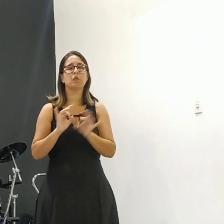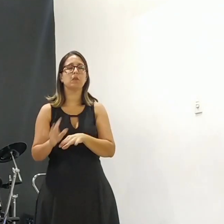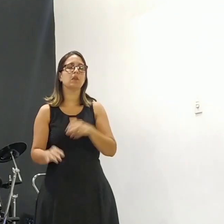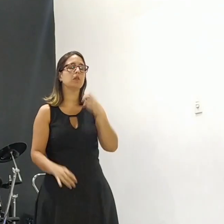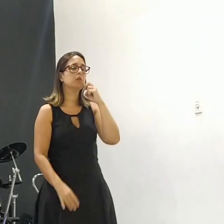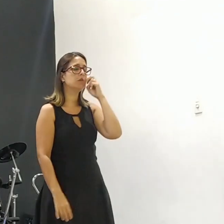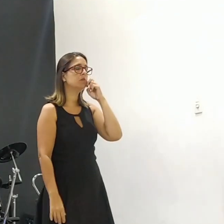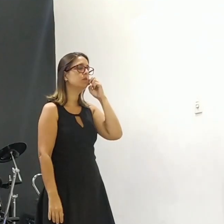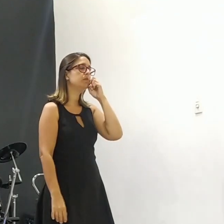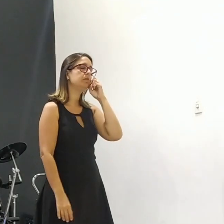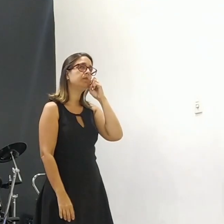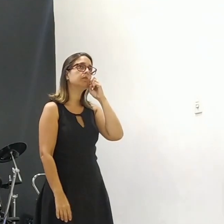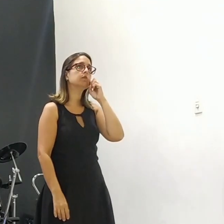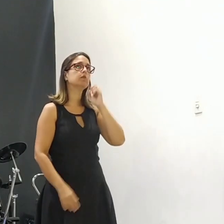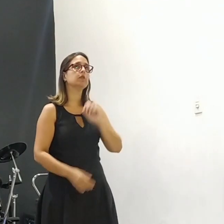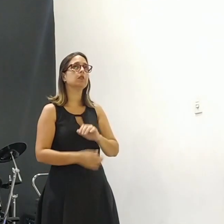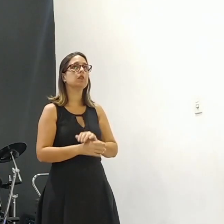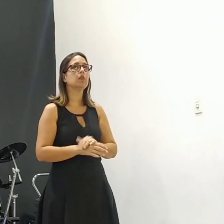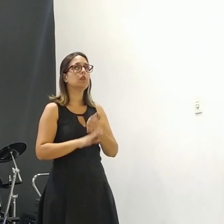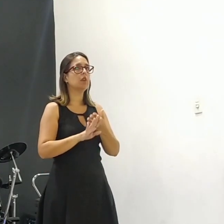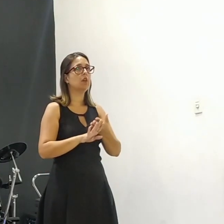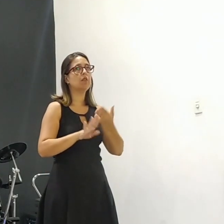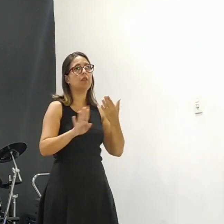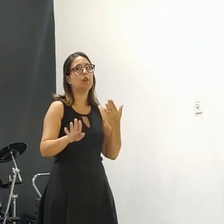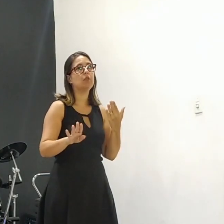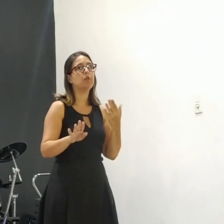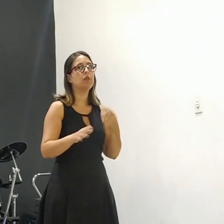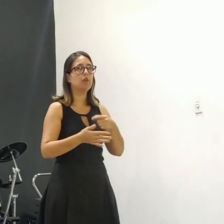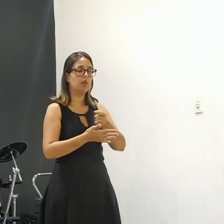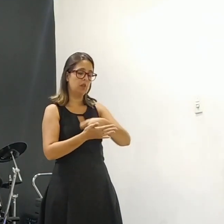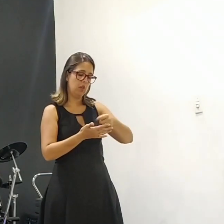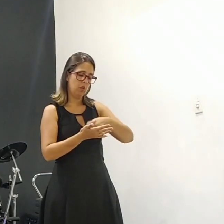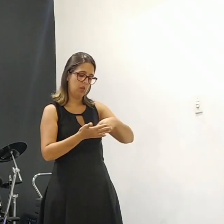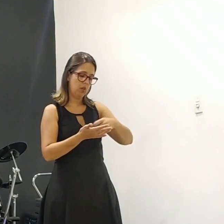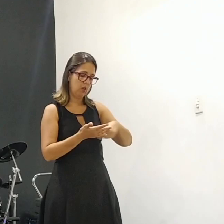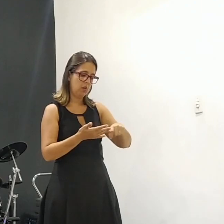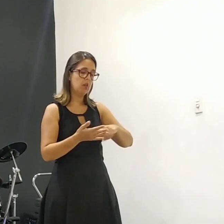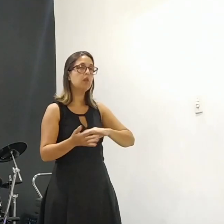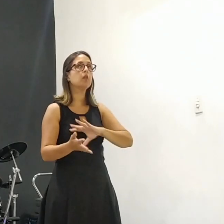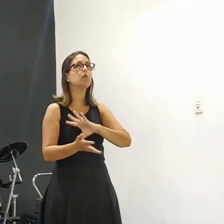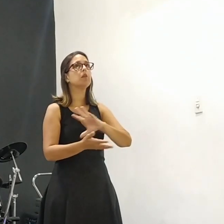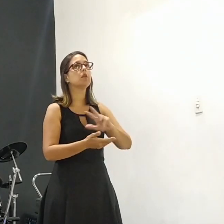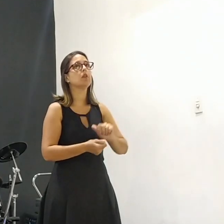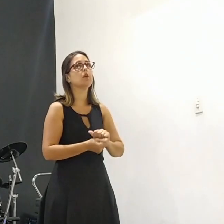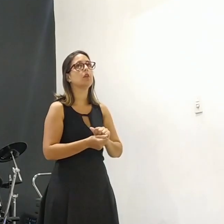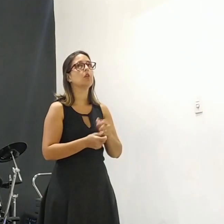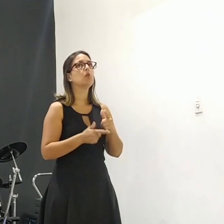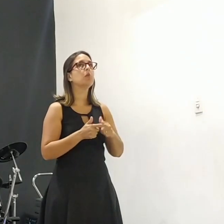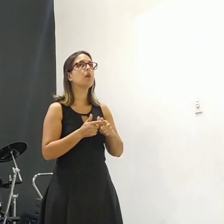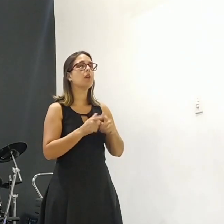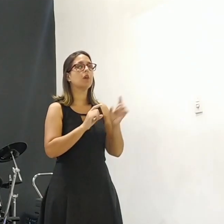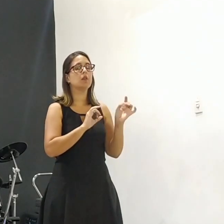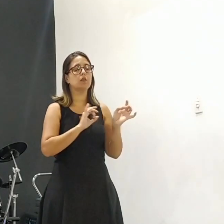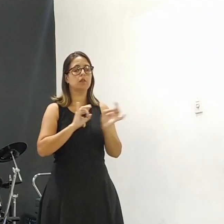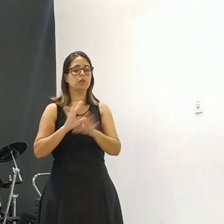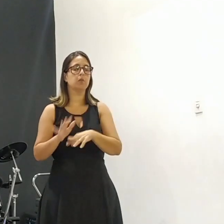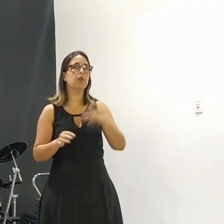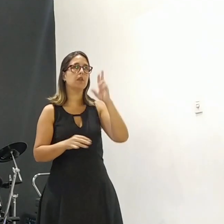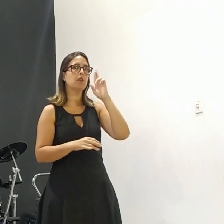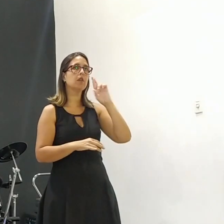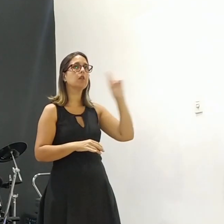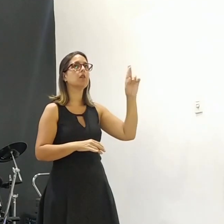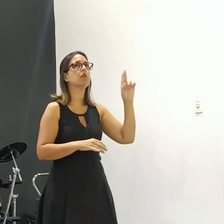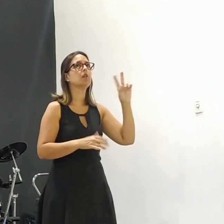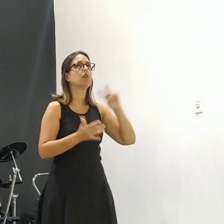envergonhados, e os que se apartam de mim serão escritos sobre a terra, porque abandonaram o Senhor,